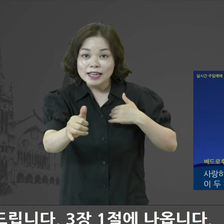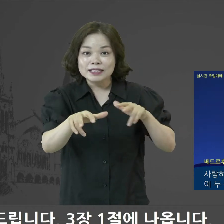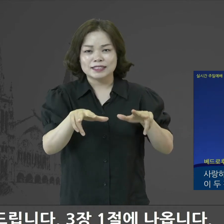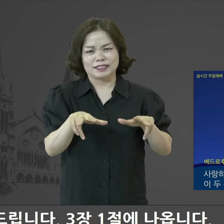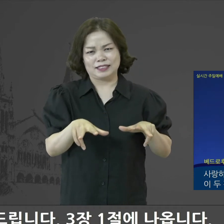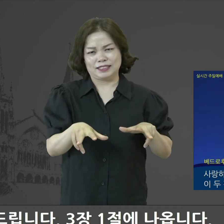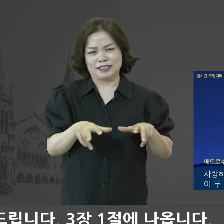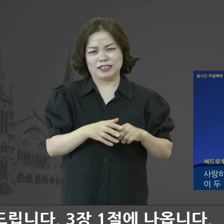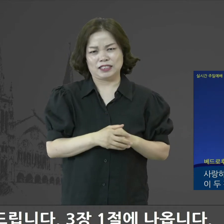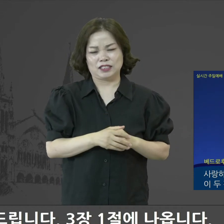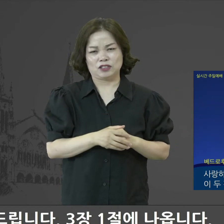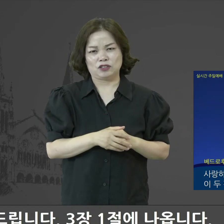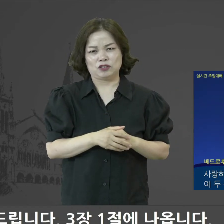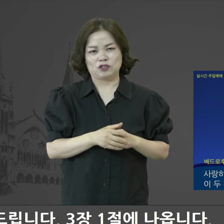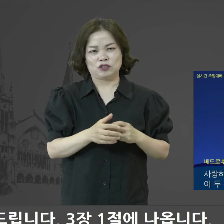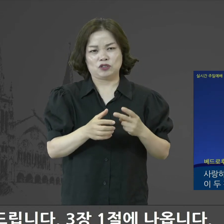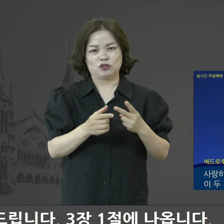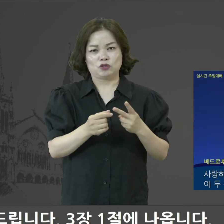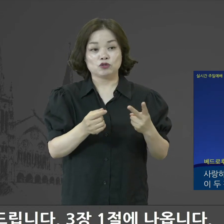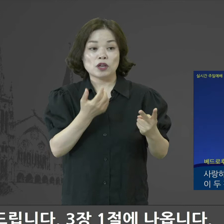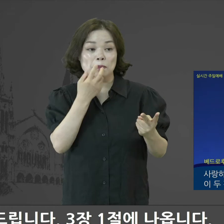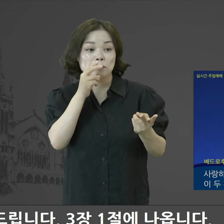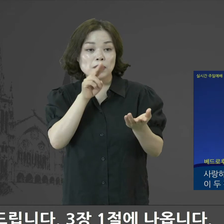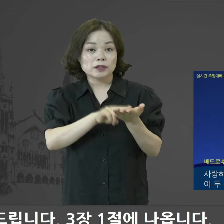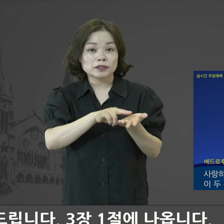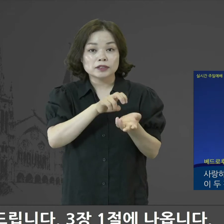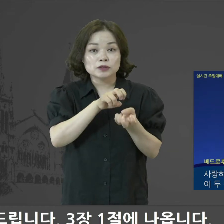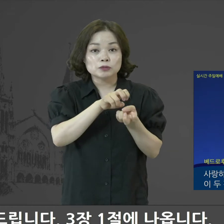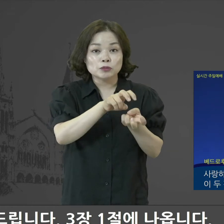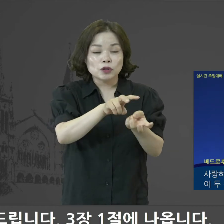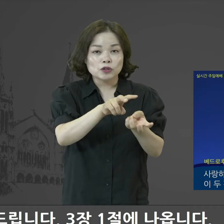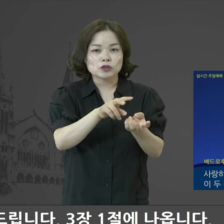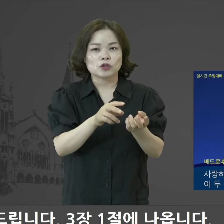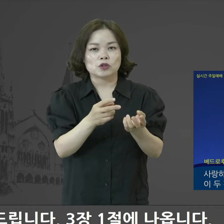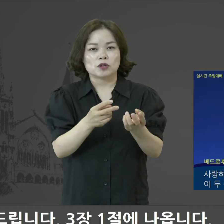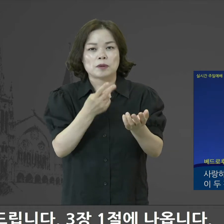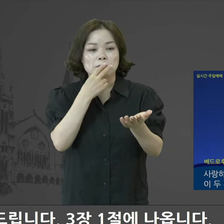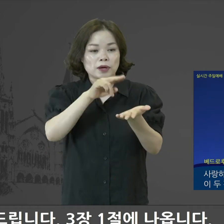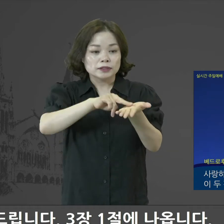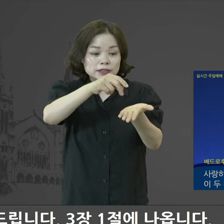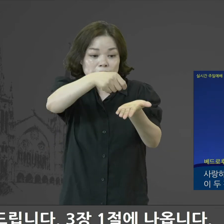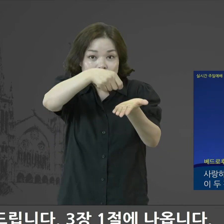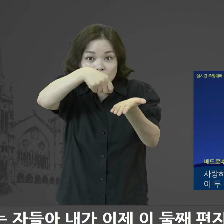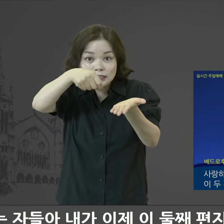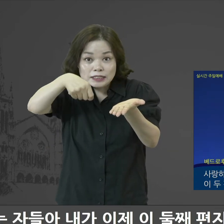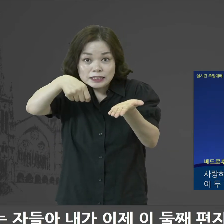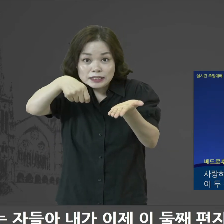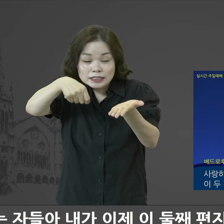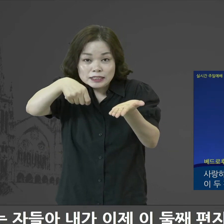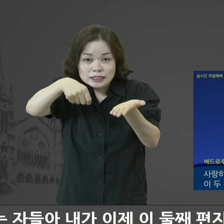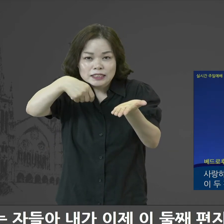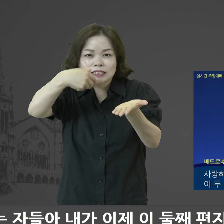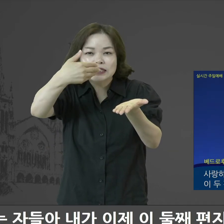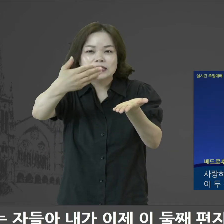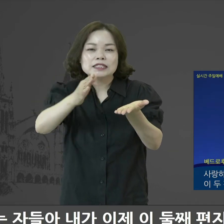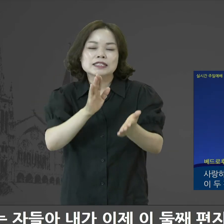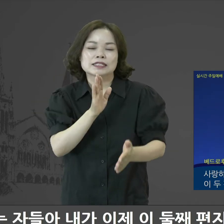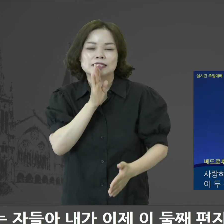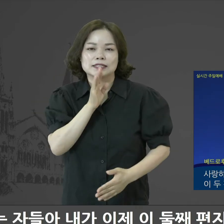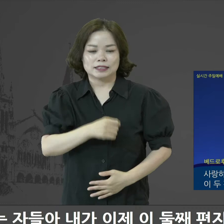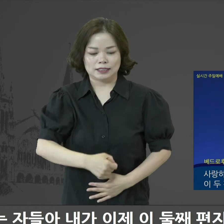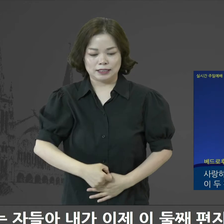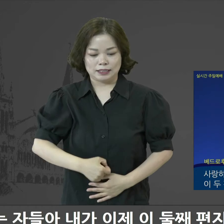이제 이 둘째 편지를 너희에게 쓰노니 이 두 편지로 너희의 그 다음